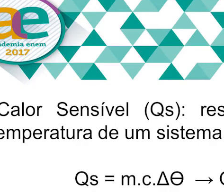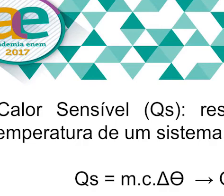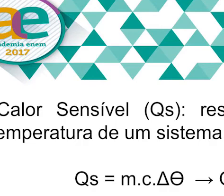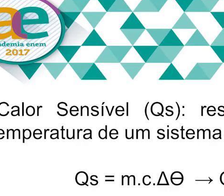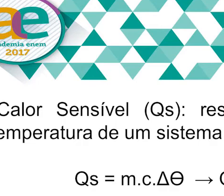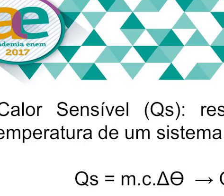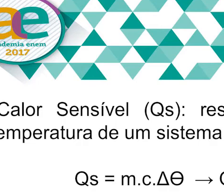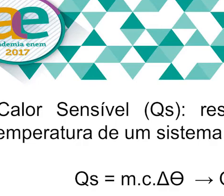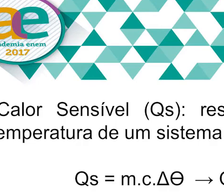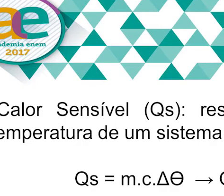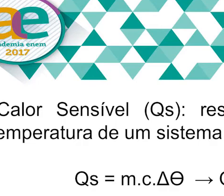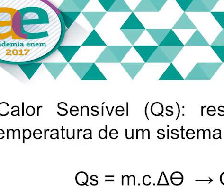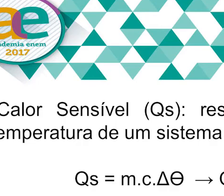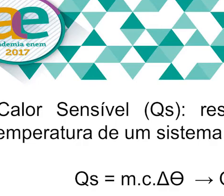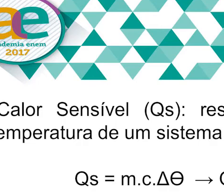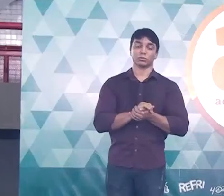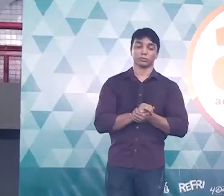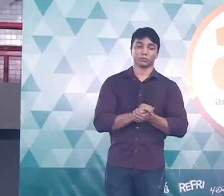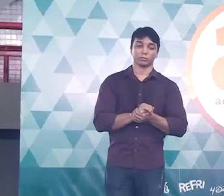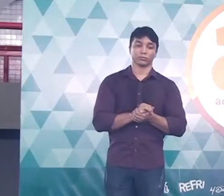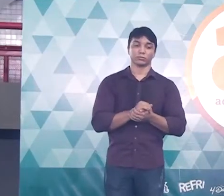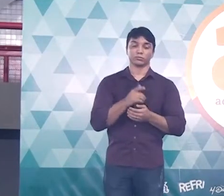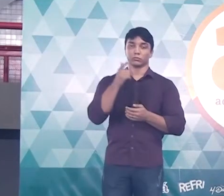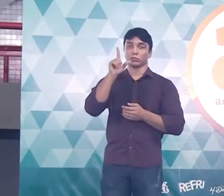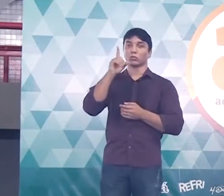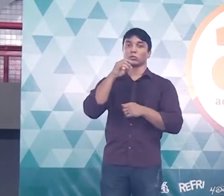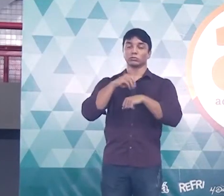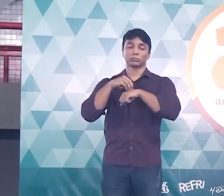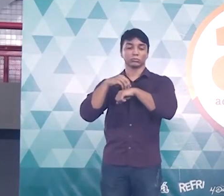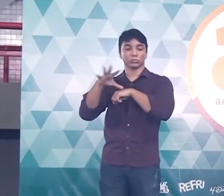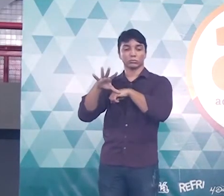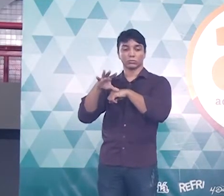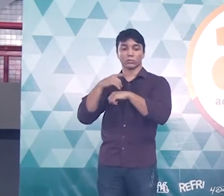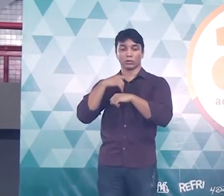T. Q-macete. E o outro, só para fazer